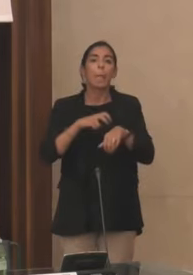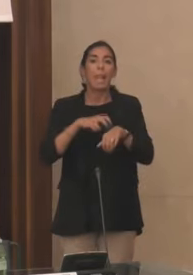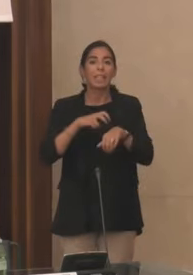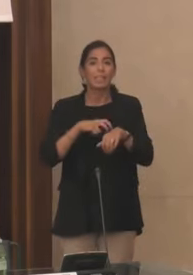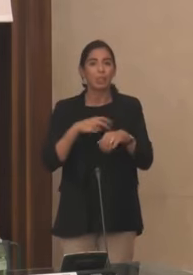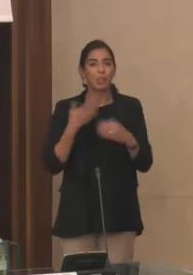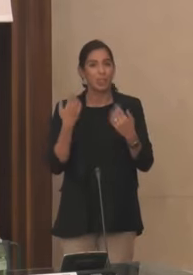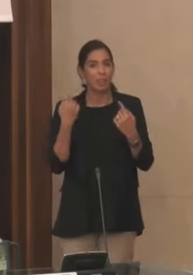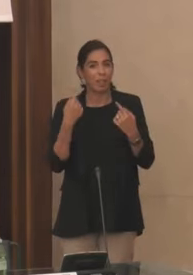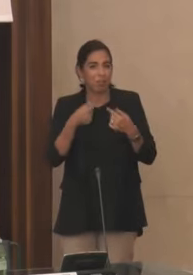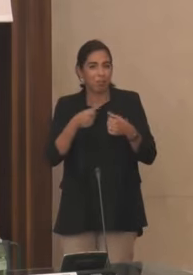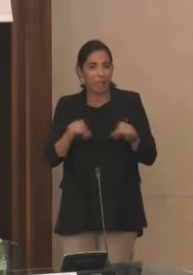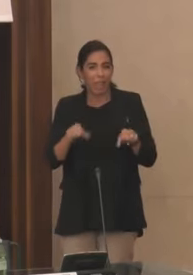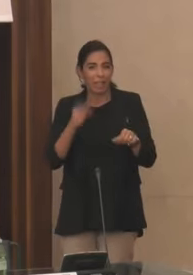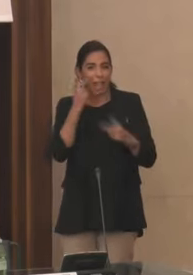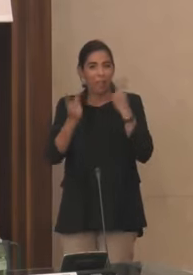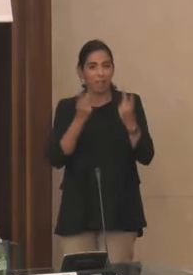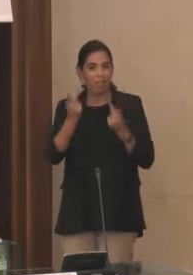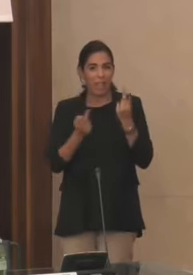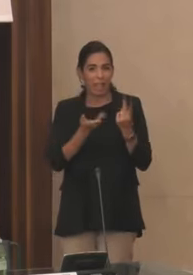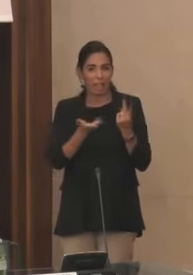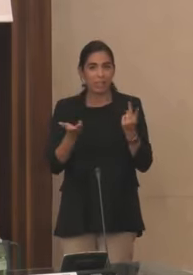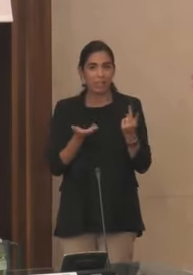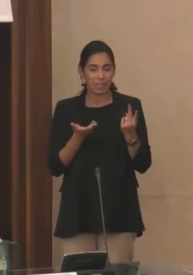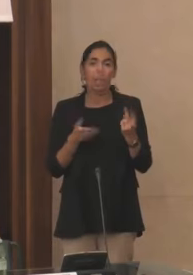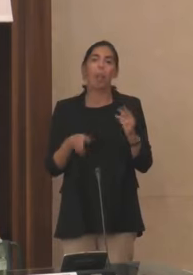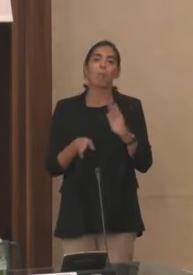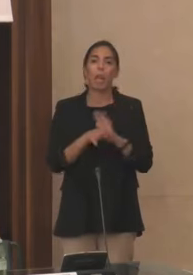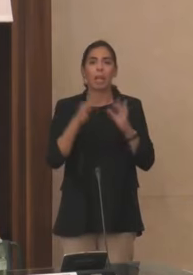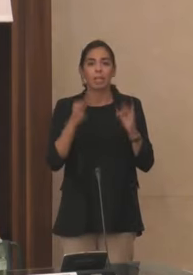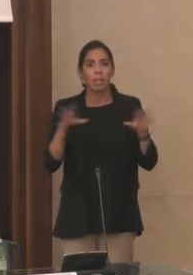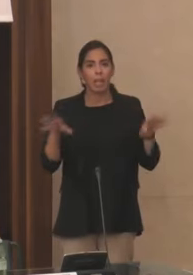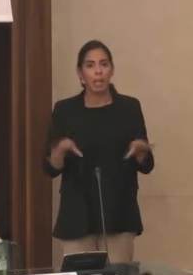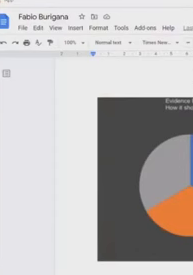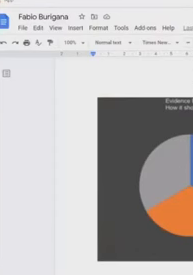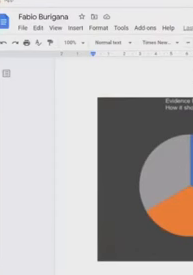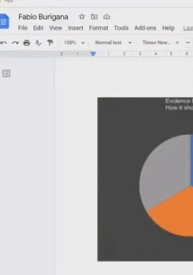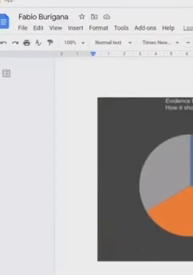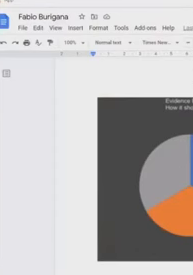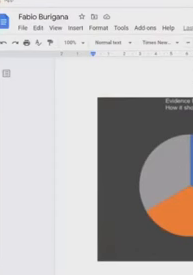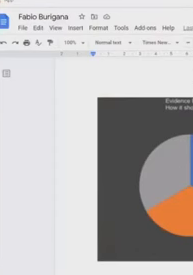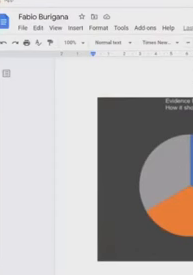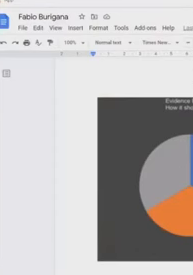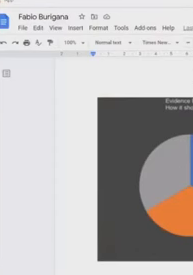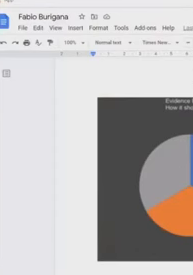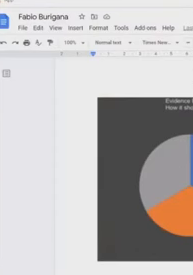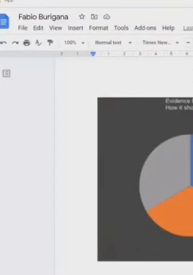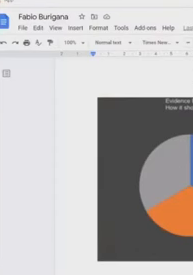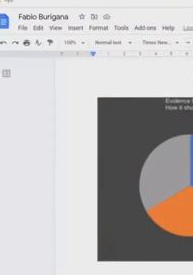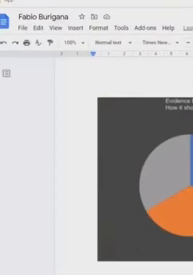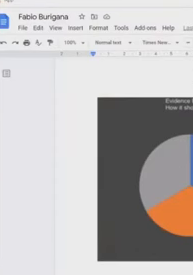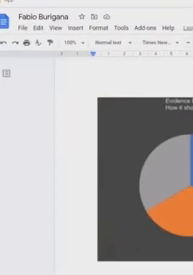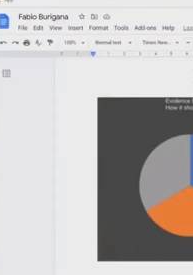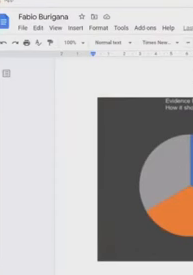90, dovrebbe essere fatta da questi tre, da questo cerchio, lo vedete, in cui c'è una parte che ci sono